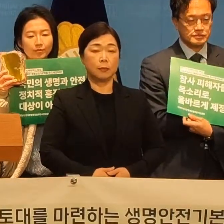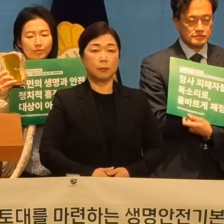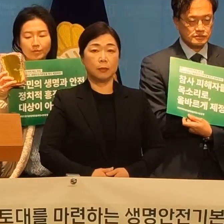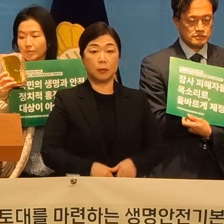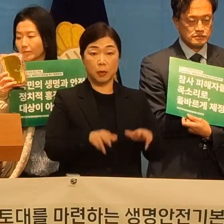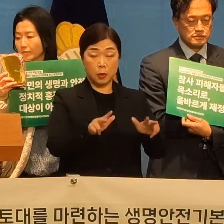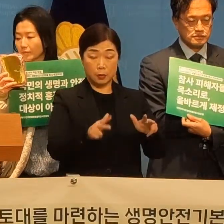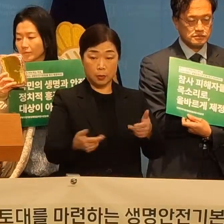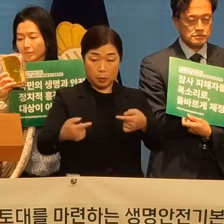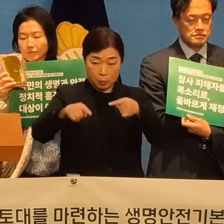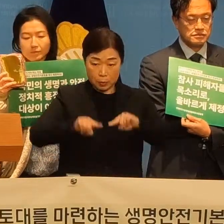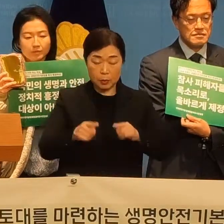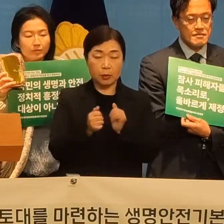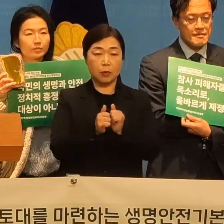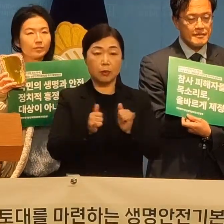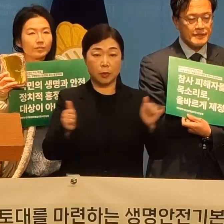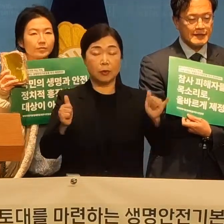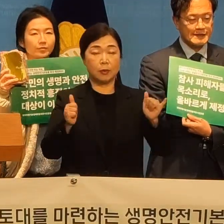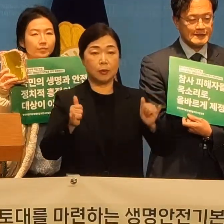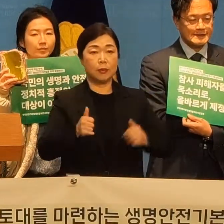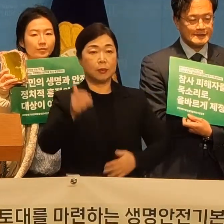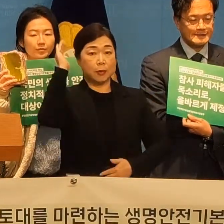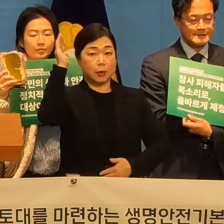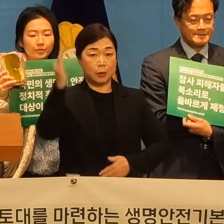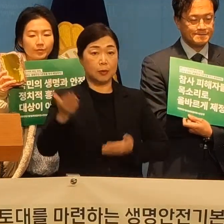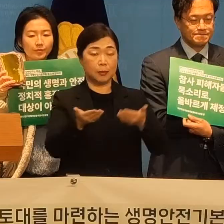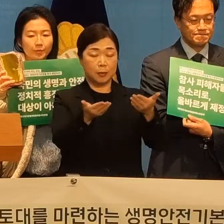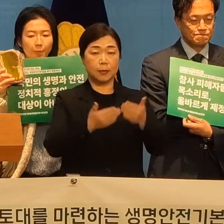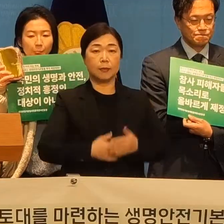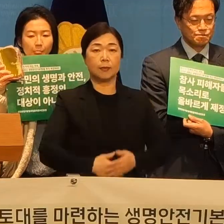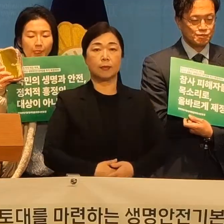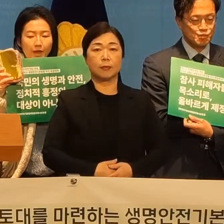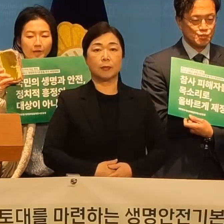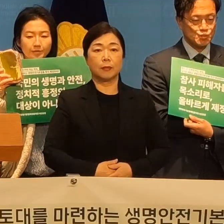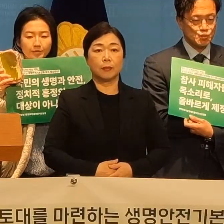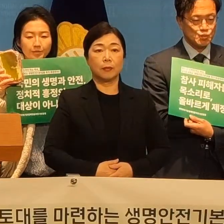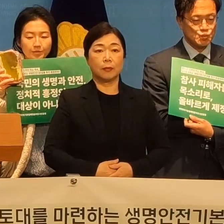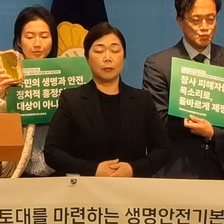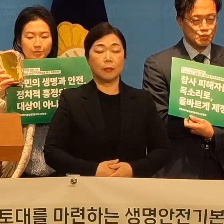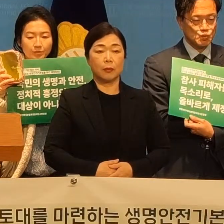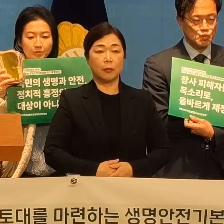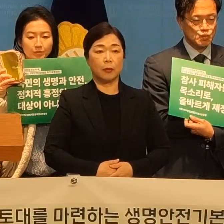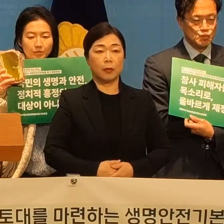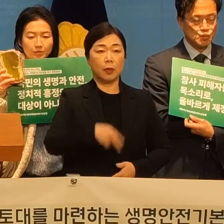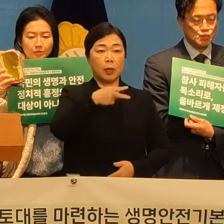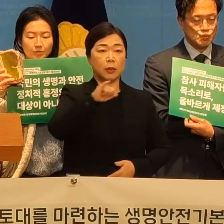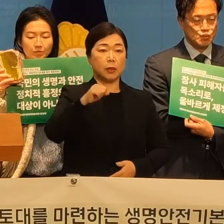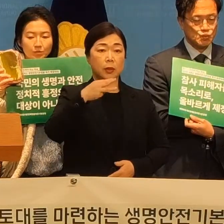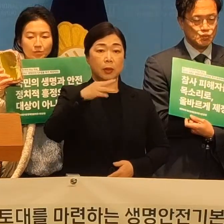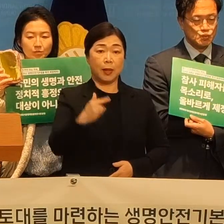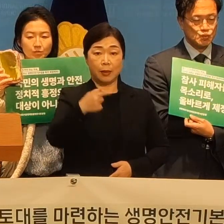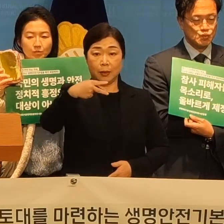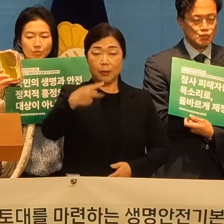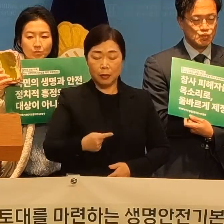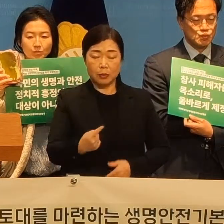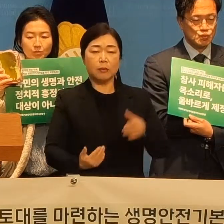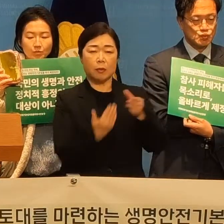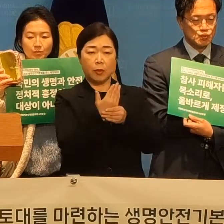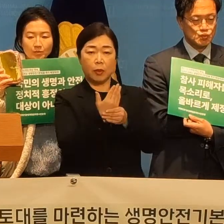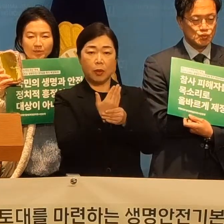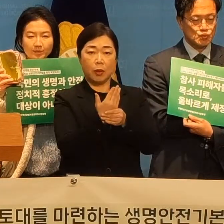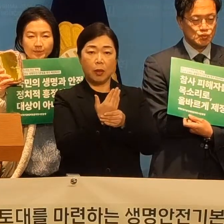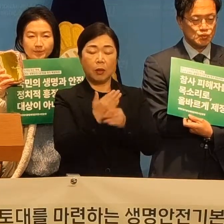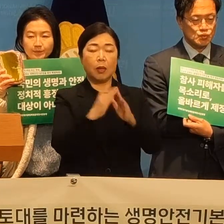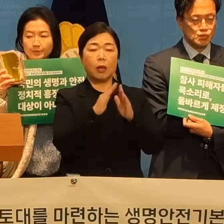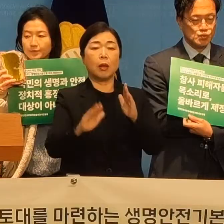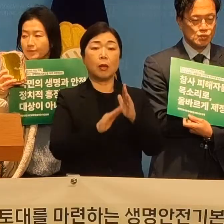그러면은 참석해 주신 분들의 발언을 듣도록 하겠습니다. 먼저 시랜드 참사의 유가족이신 이상학 부대표님 말씀 듣도록 하겠습니다.